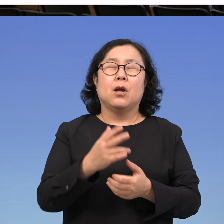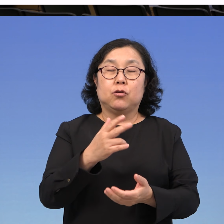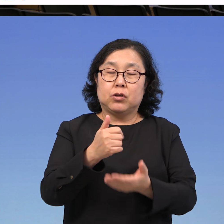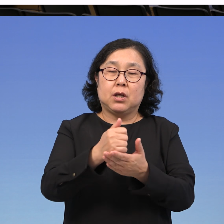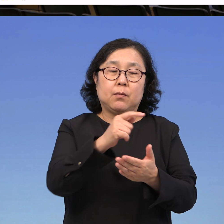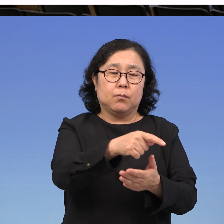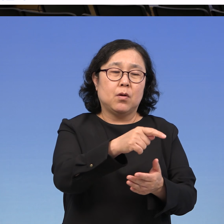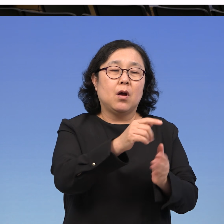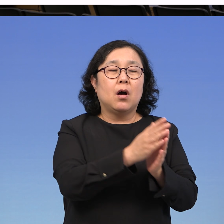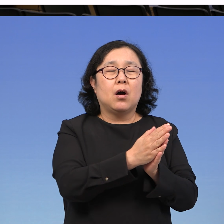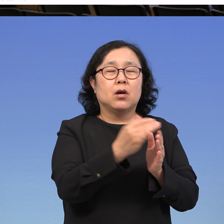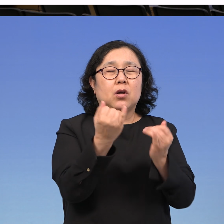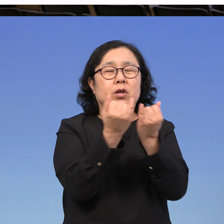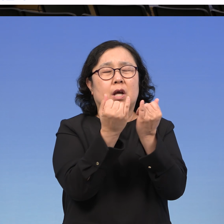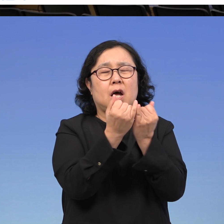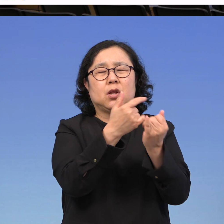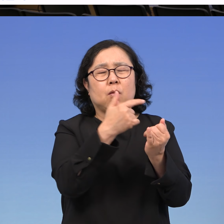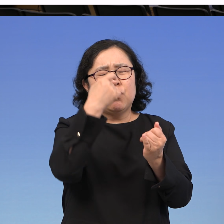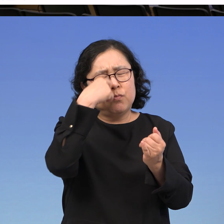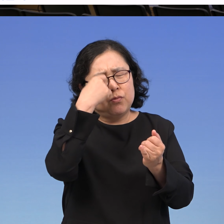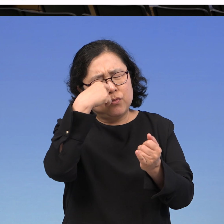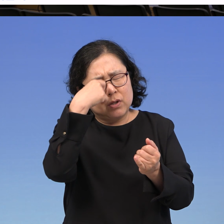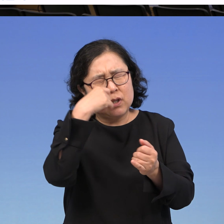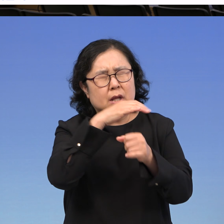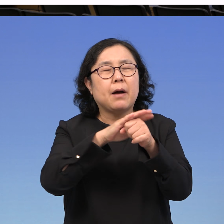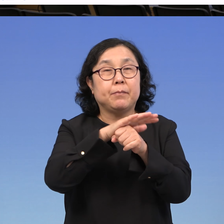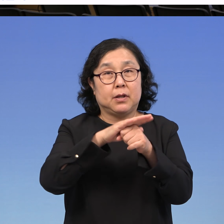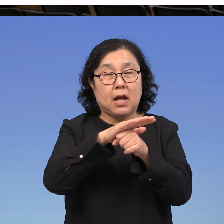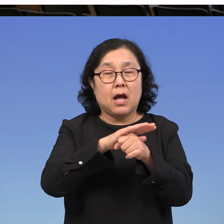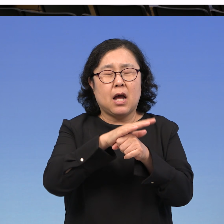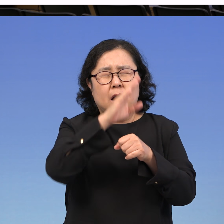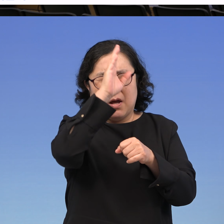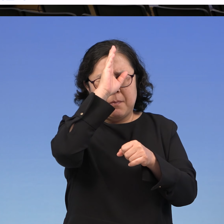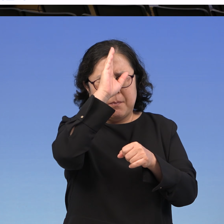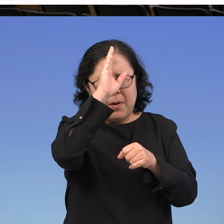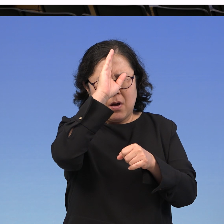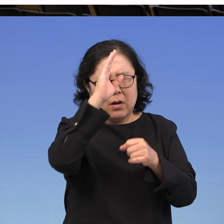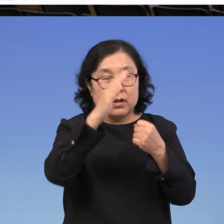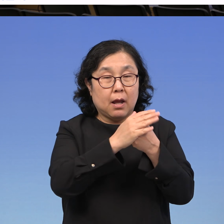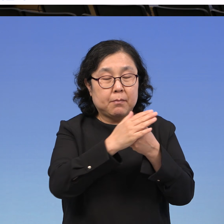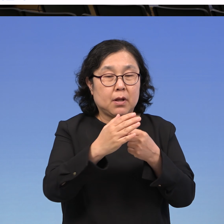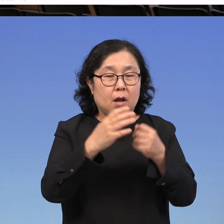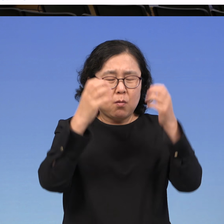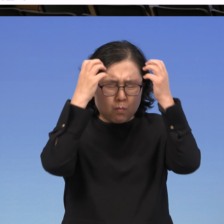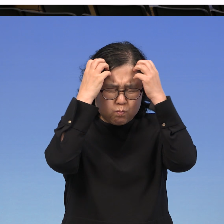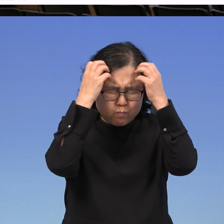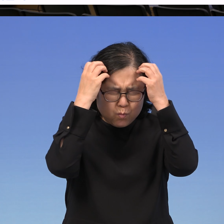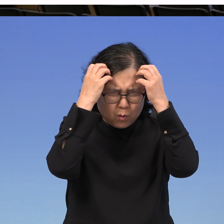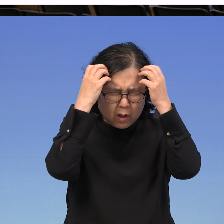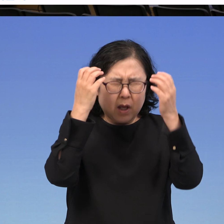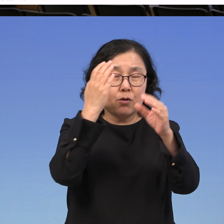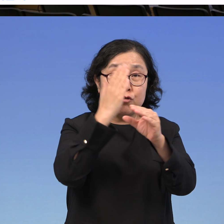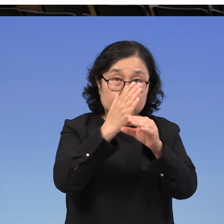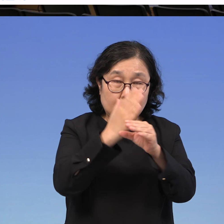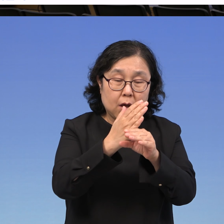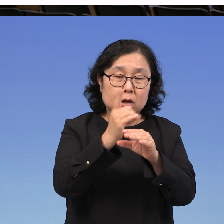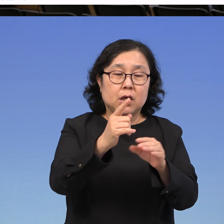주님 너무나 가련한 여인이 지금 1 누워있는데 열병으로 고통 하는데 예수님께 여쭙습니다 이 여인 좀 치료해